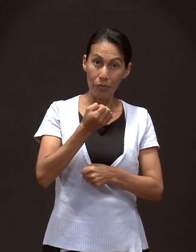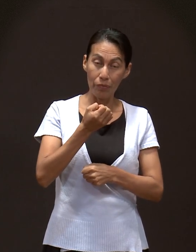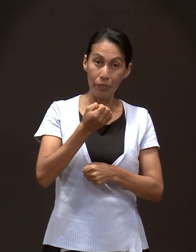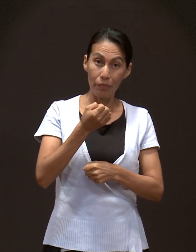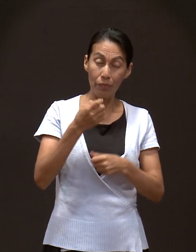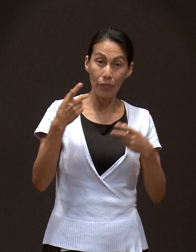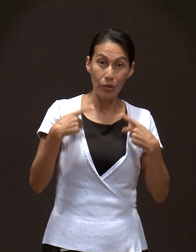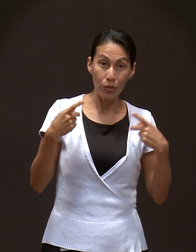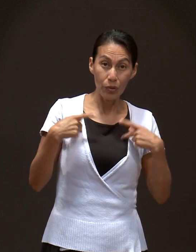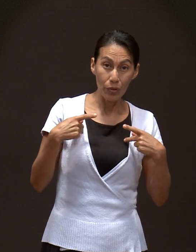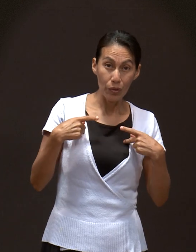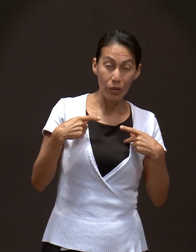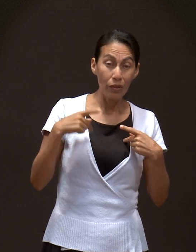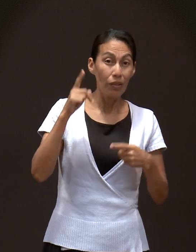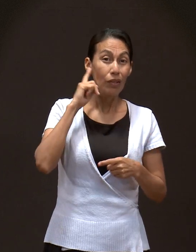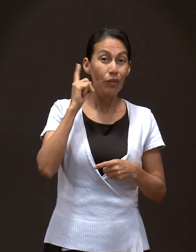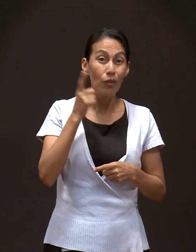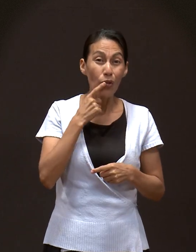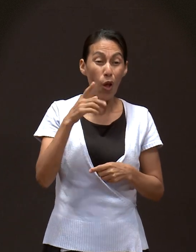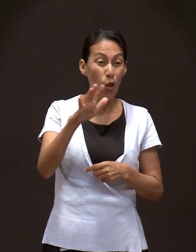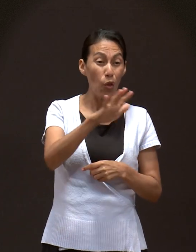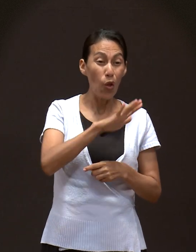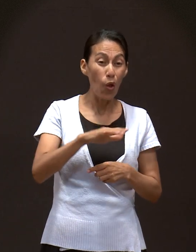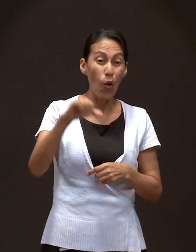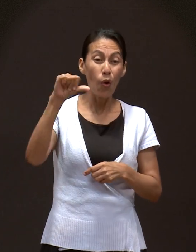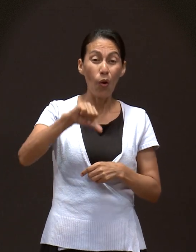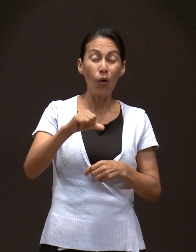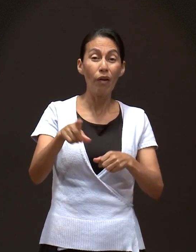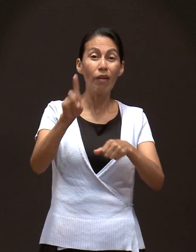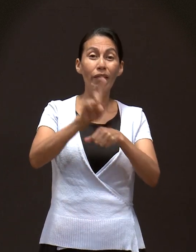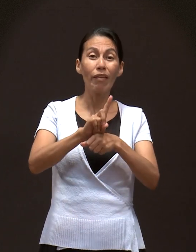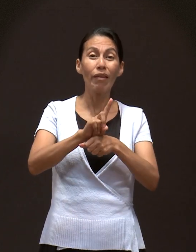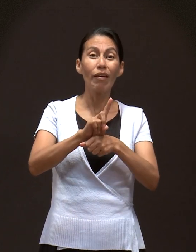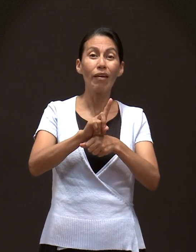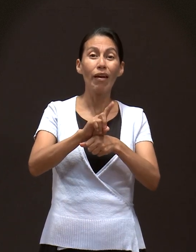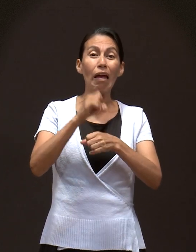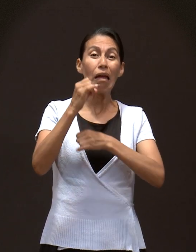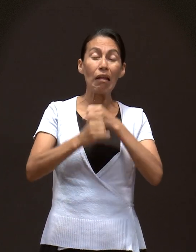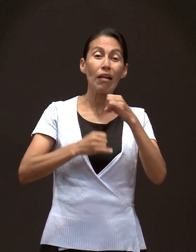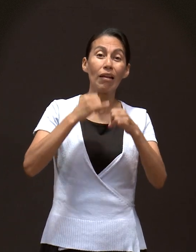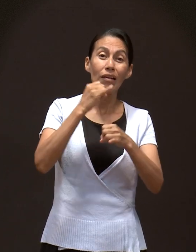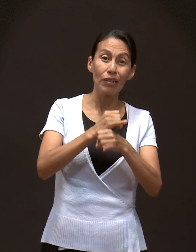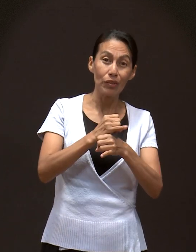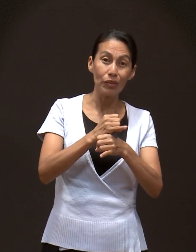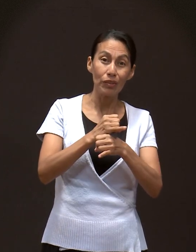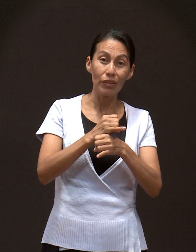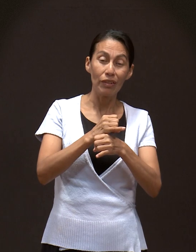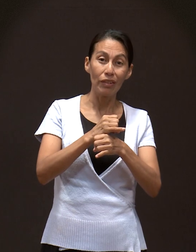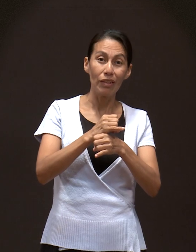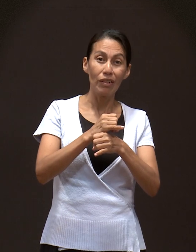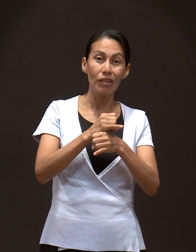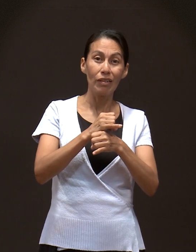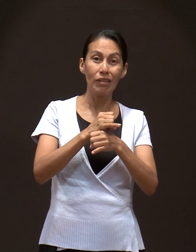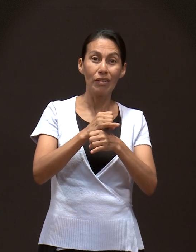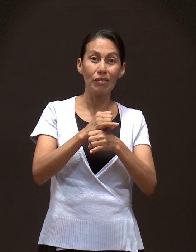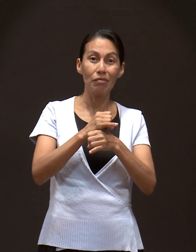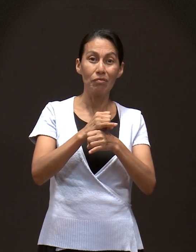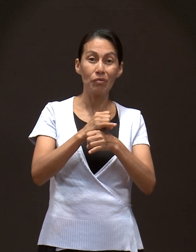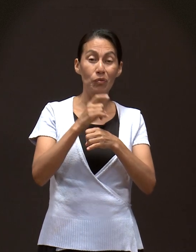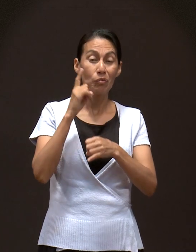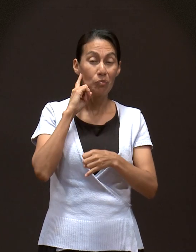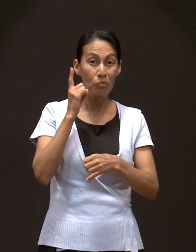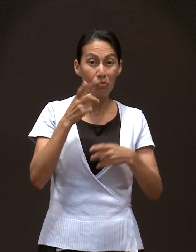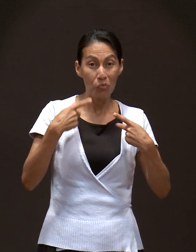por la comunidad internacional de sordos. Porque hoy, hoy precisamente están